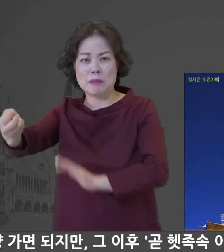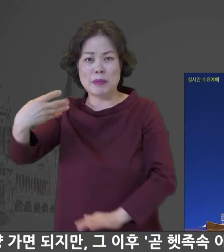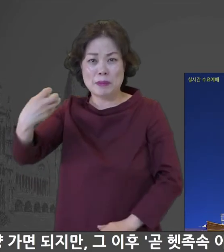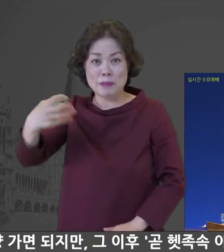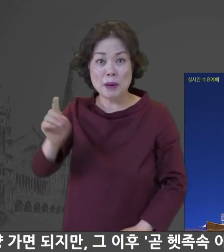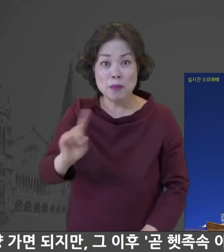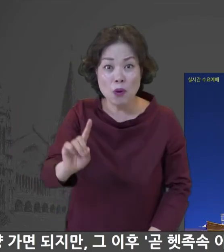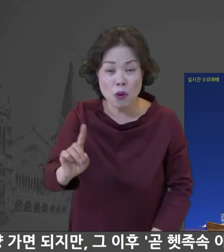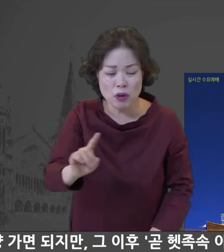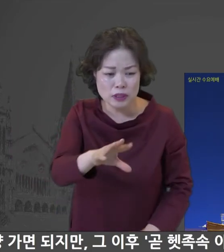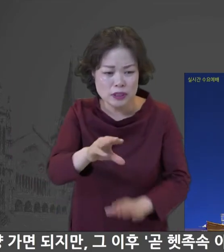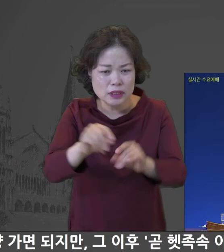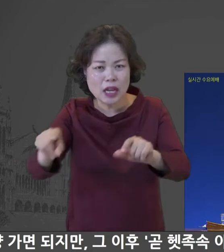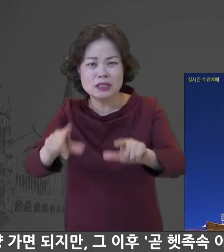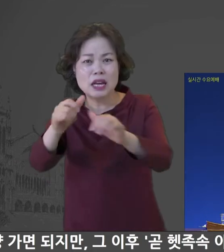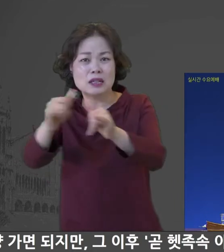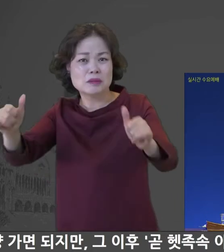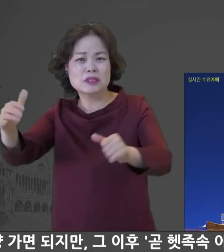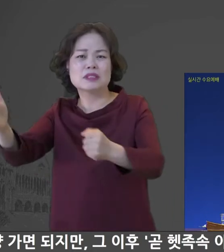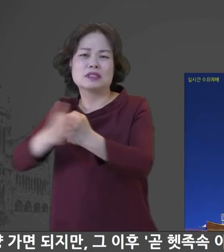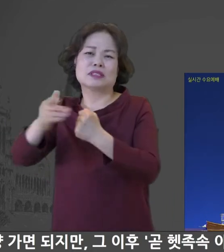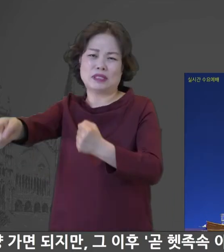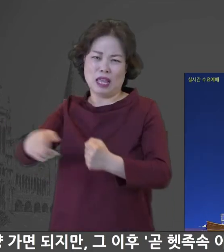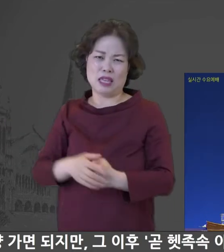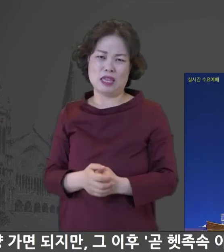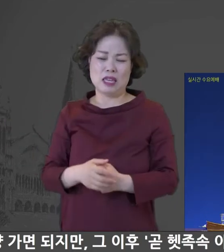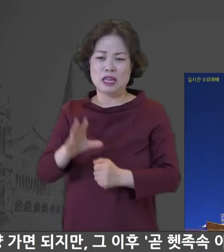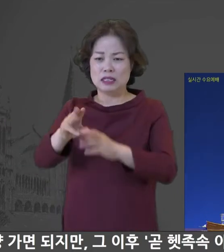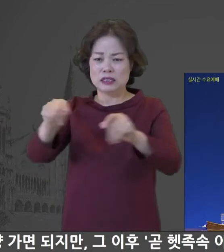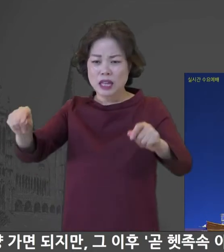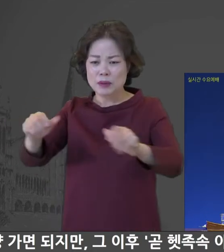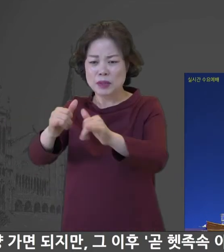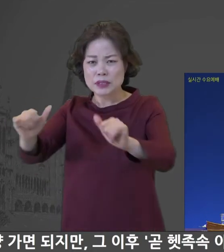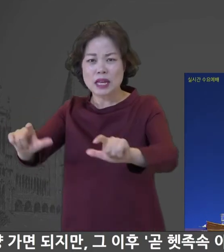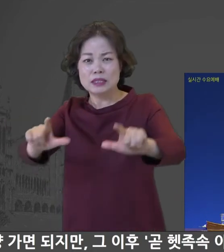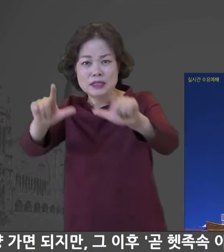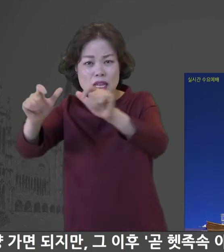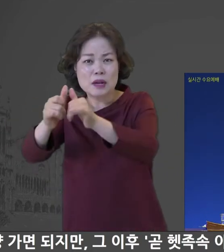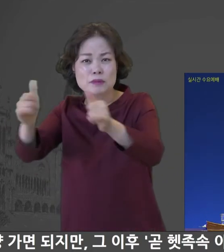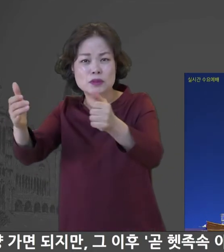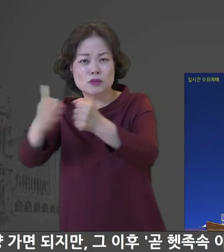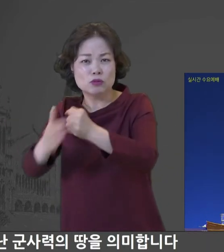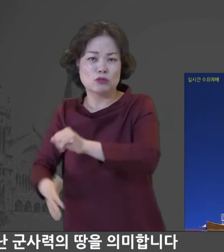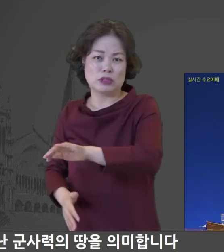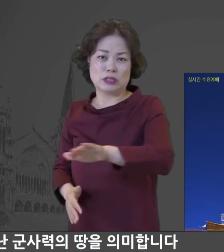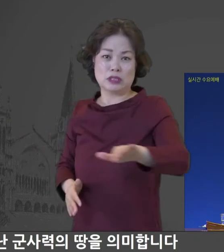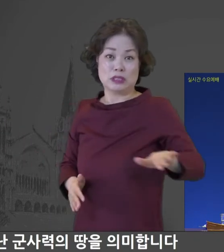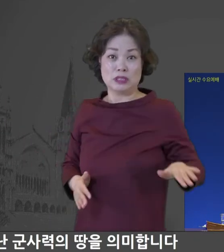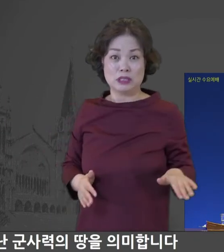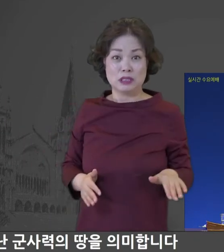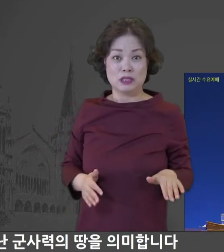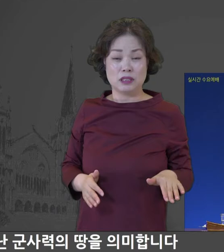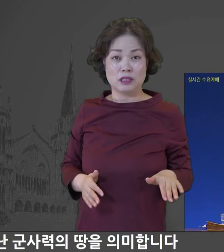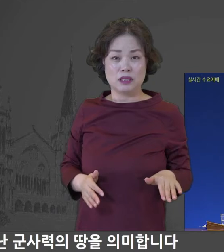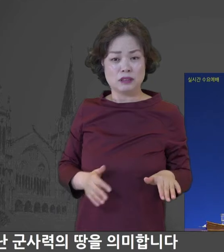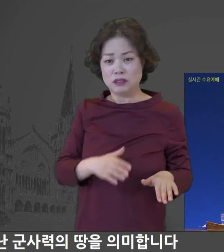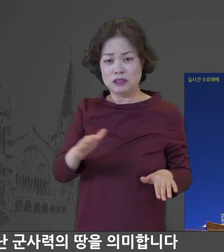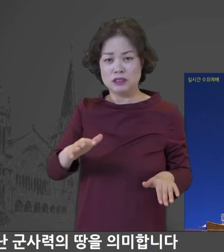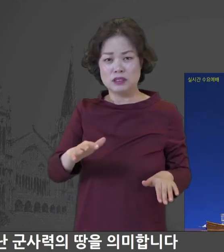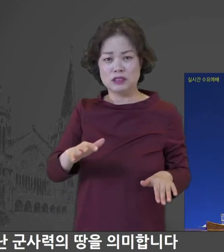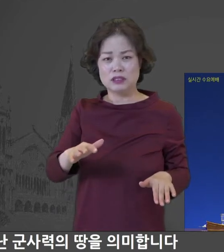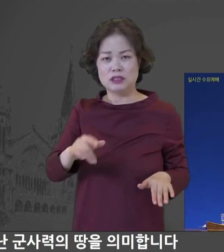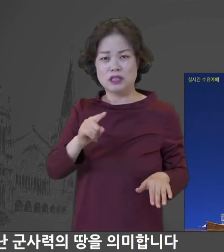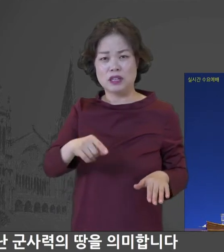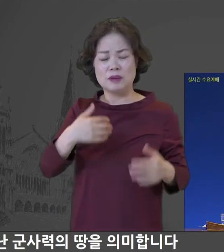뭡니까? 그 땅에 사는 사람들 때문이죠. 그 땅에 사는 그 거민들 때문에 우리가 그들의 밥이 될